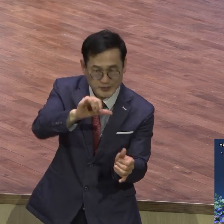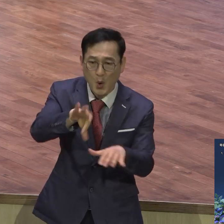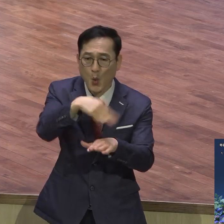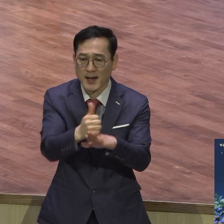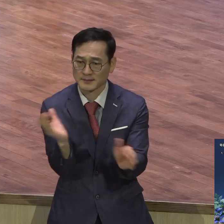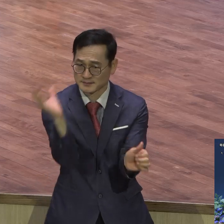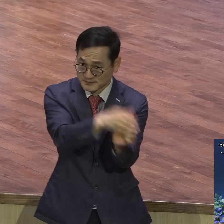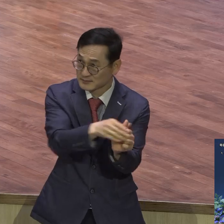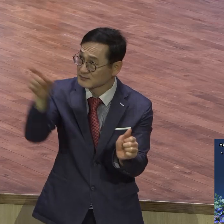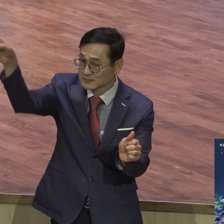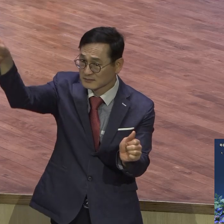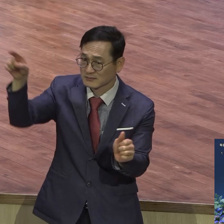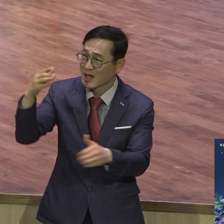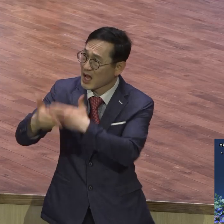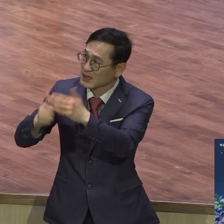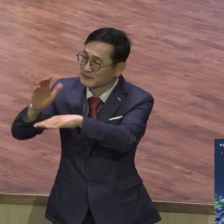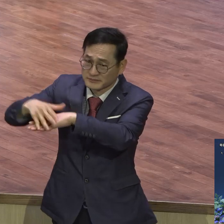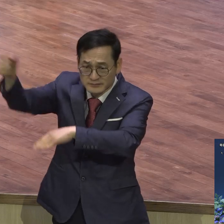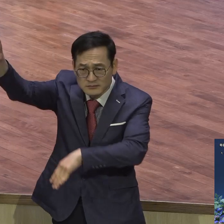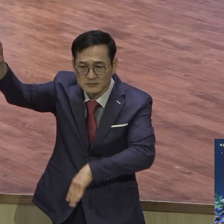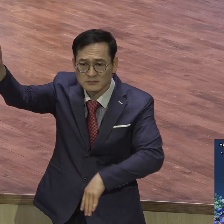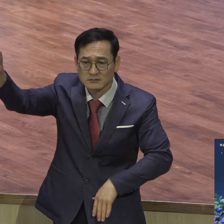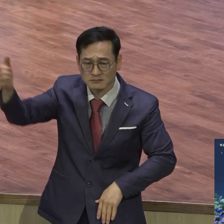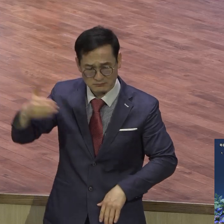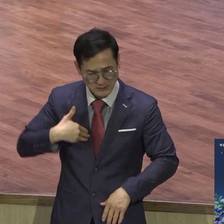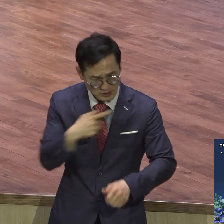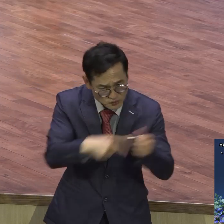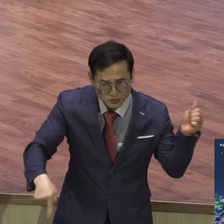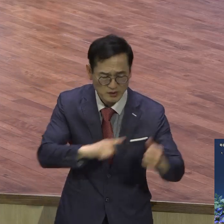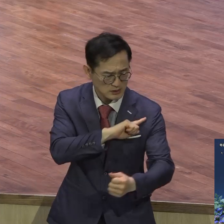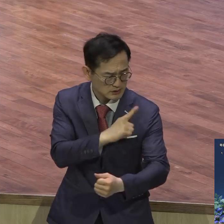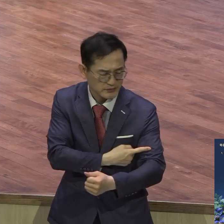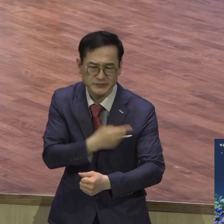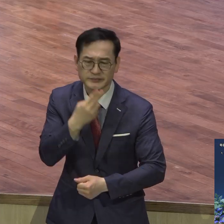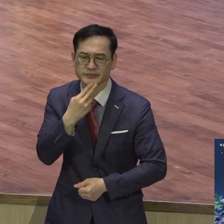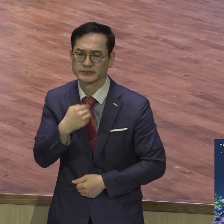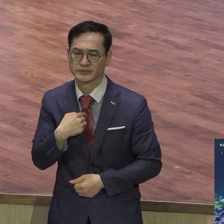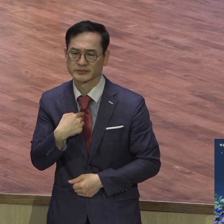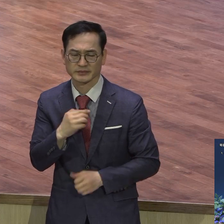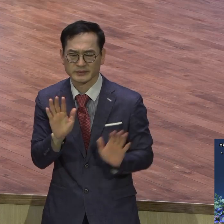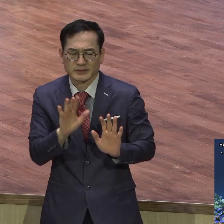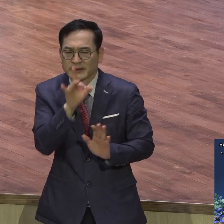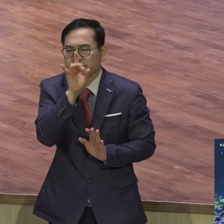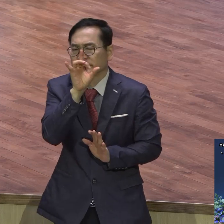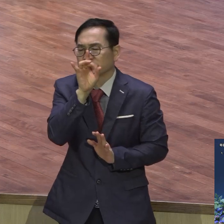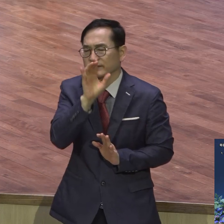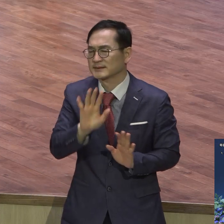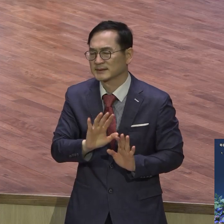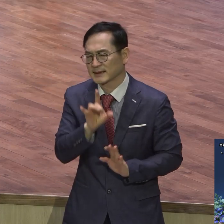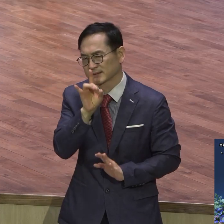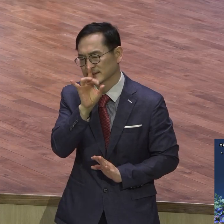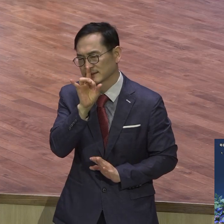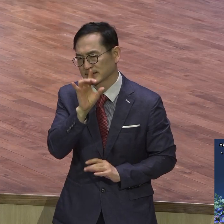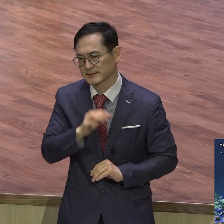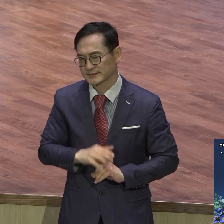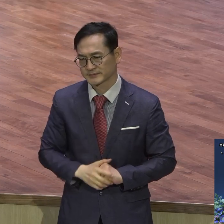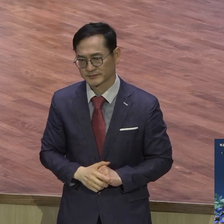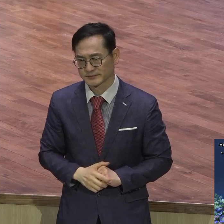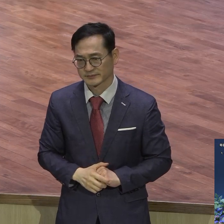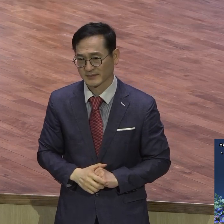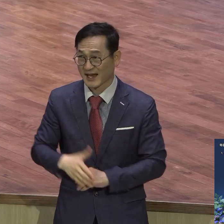주의 왕을 내가 내가 어떻게 죽이겠냐 하나님께서